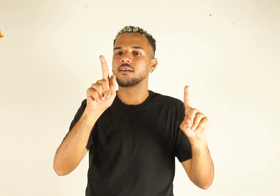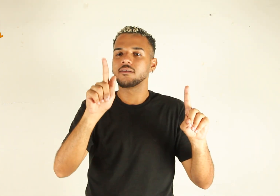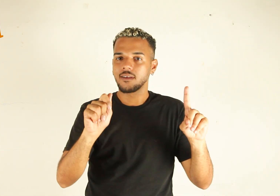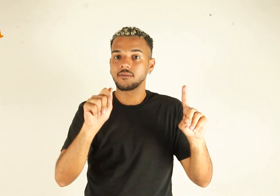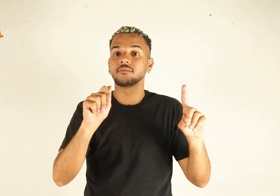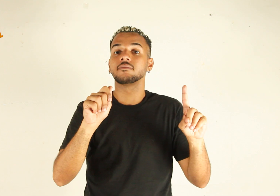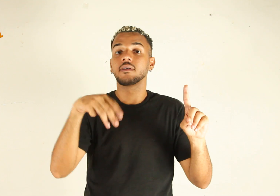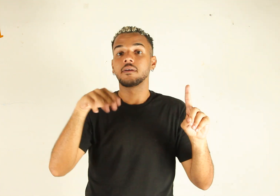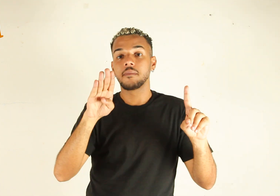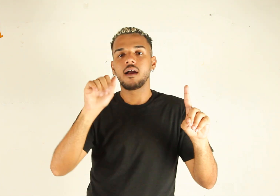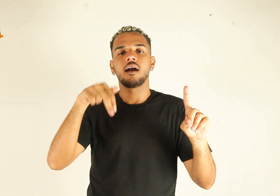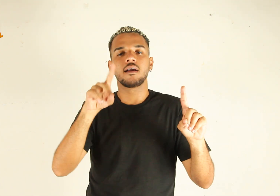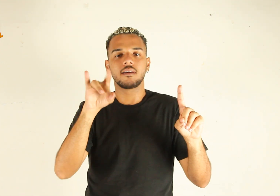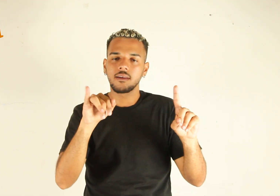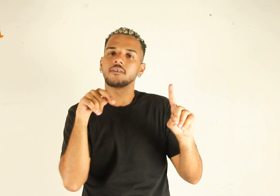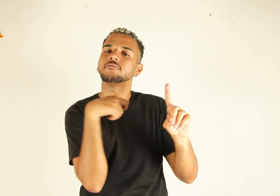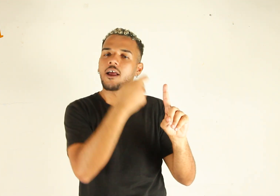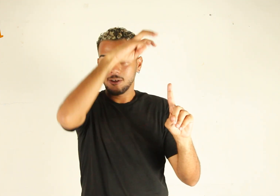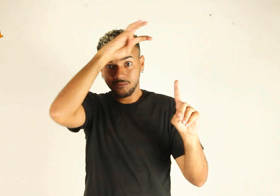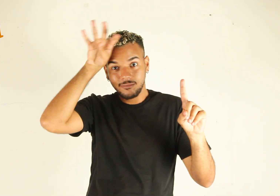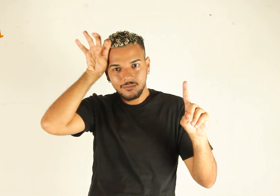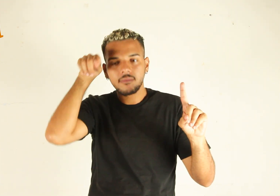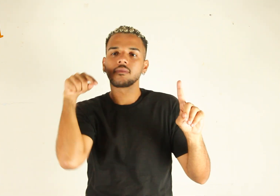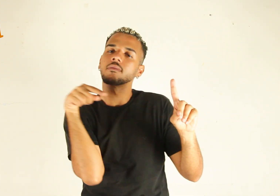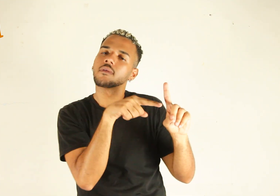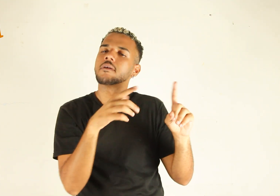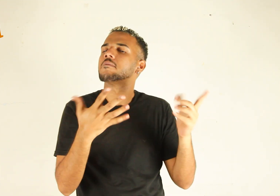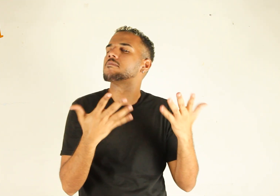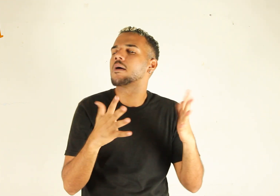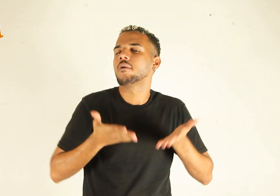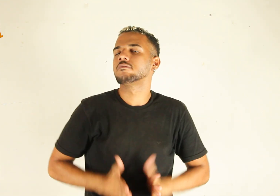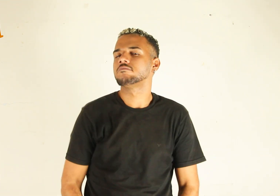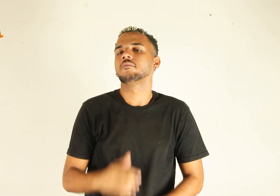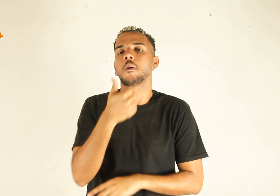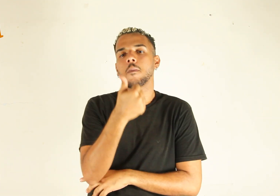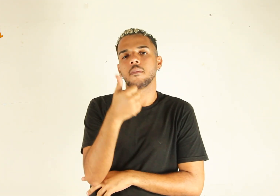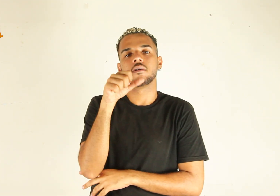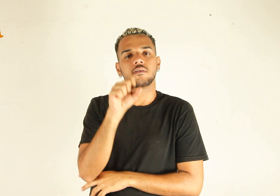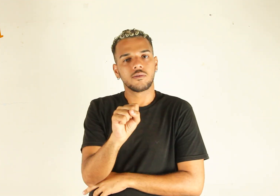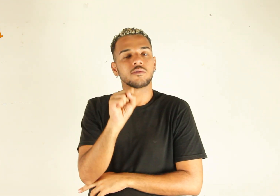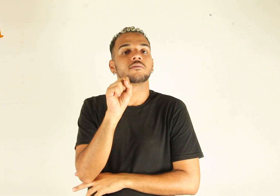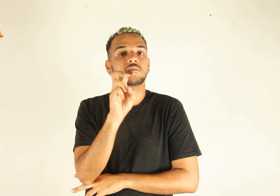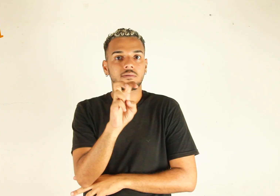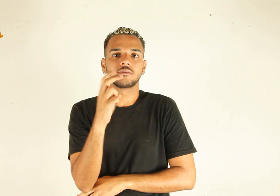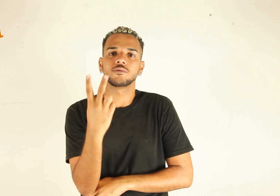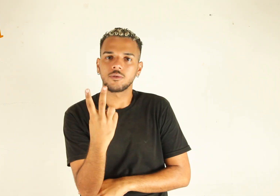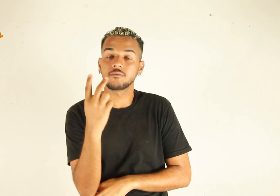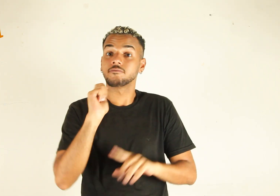Ginga Mabandi nasceu por volta do ano de 1582, em Cabaça, capital do Reino